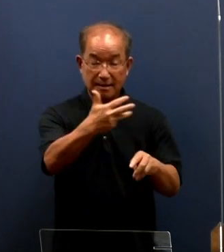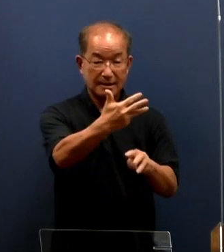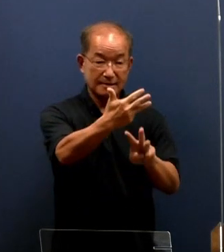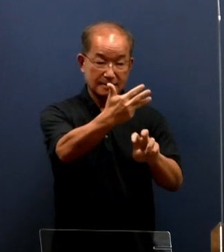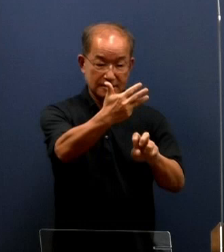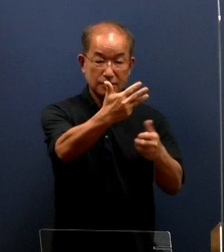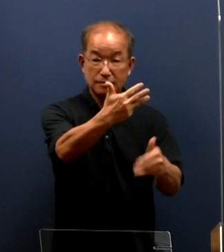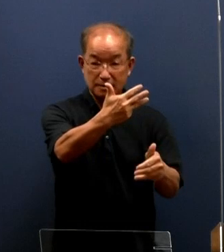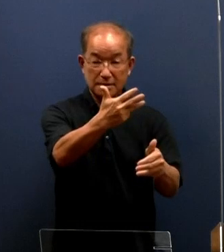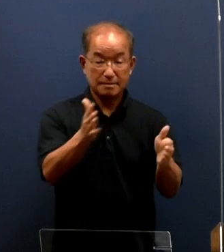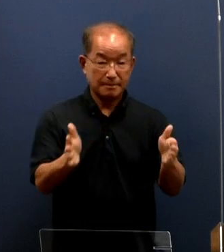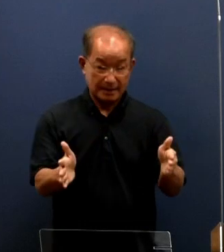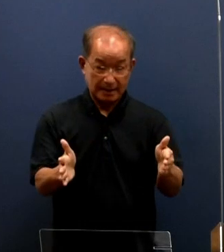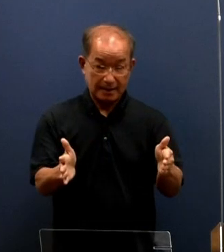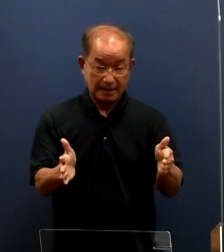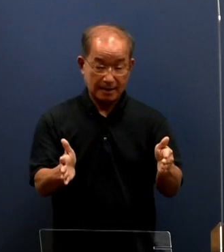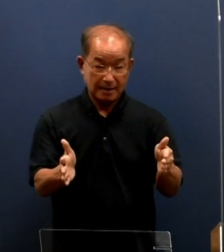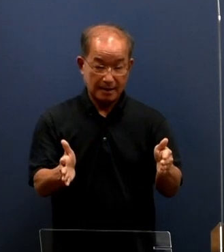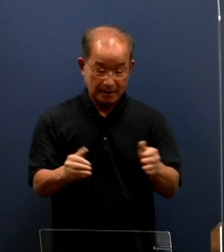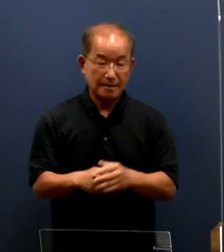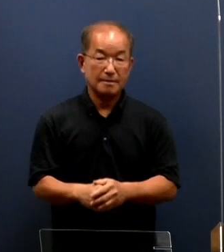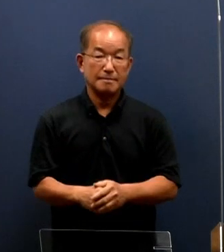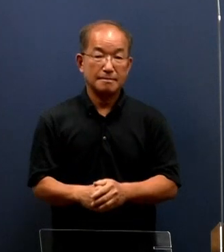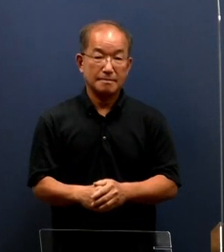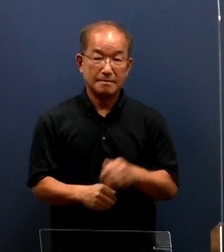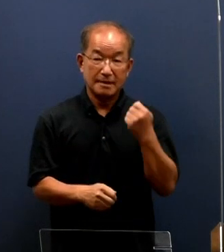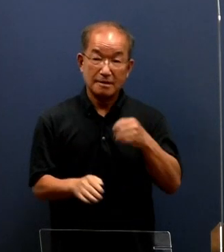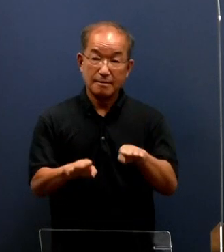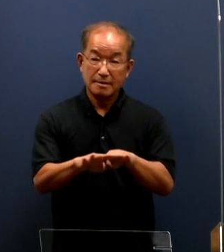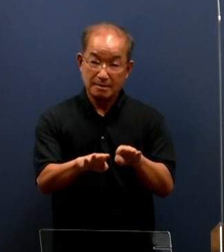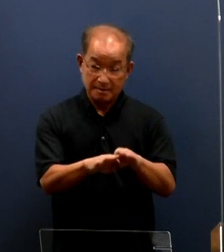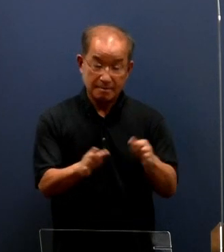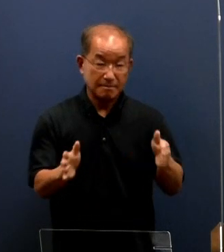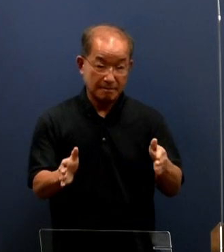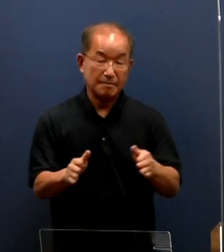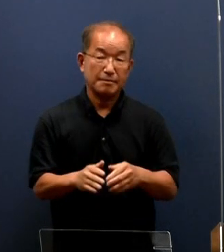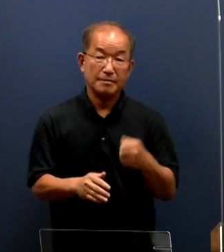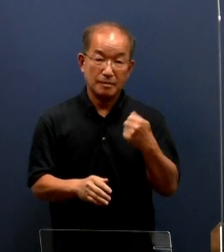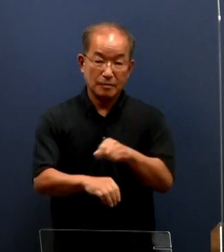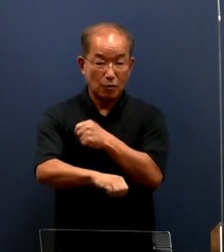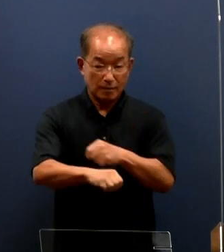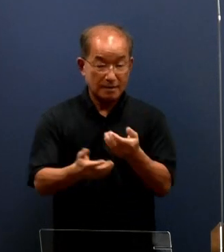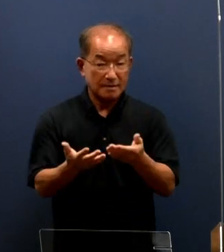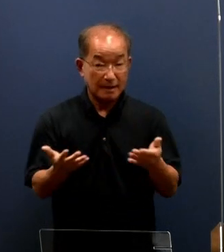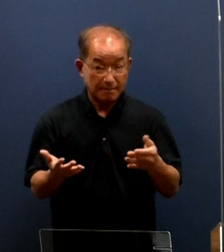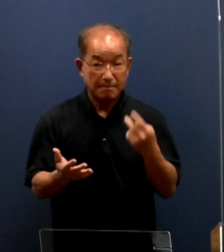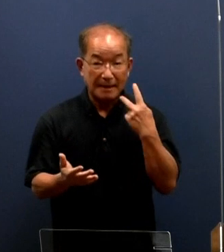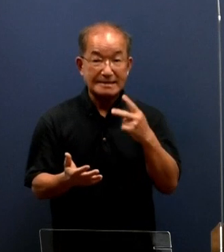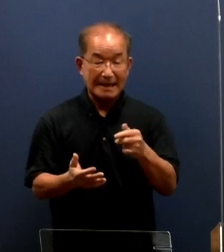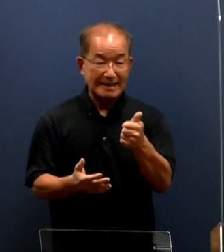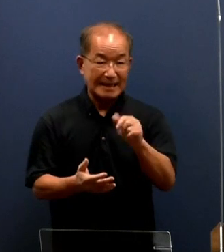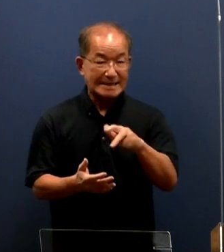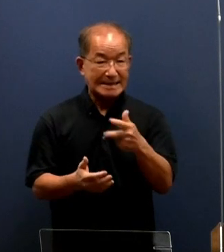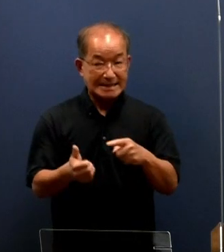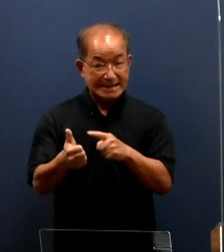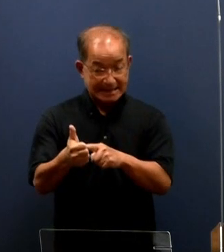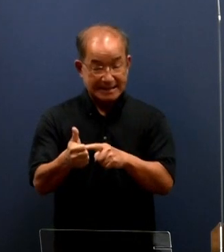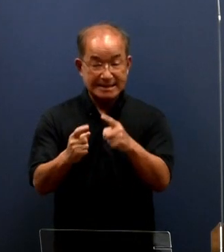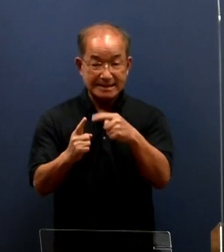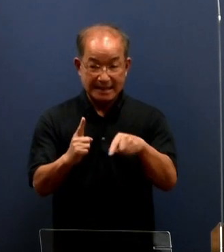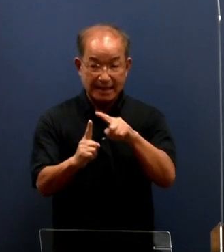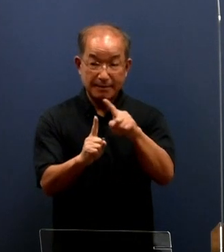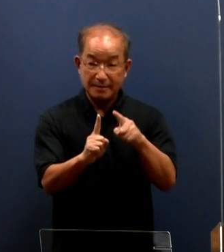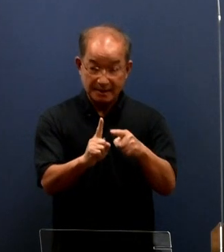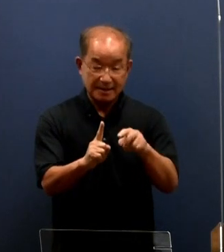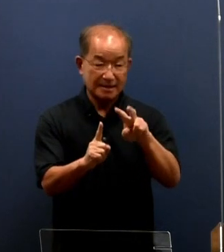月29日まで、ほぼ夏休み期間ですね、夏の特別展、松江泰治 JP32 を開催い